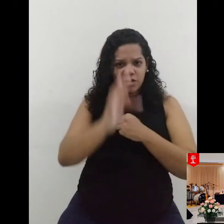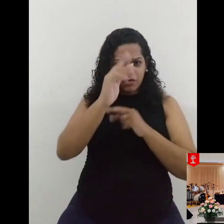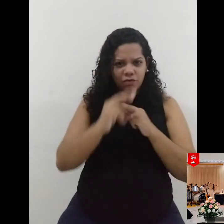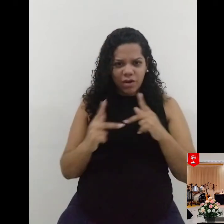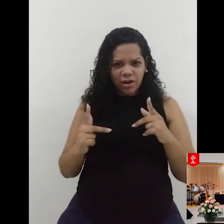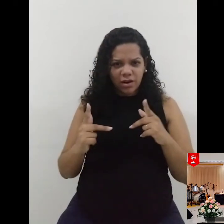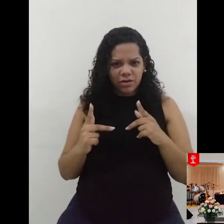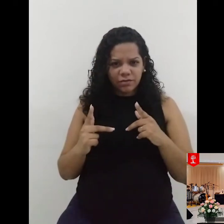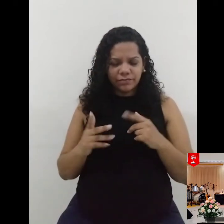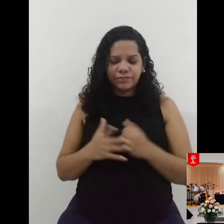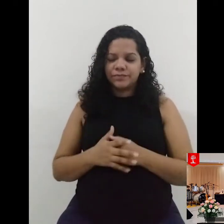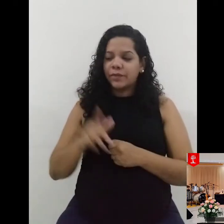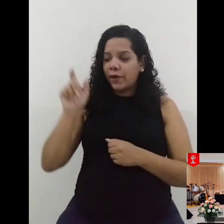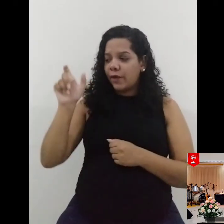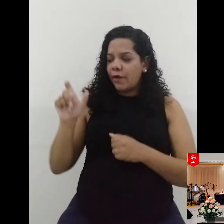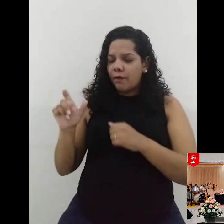para